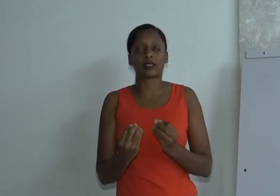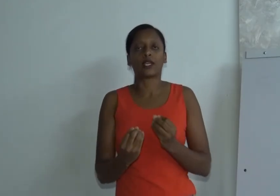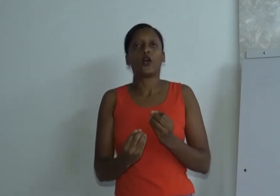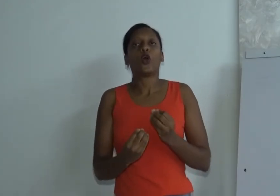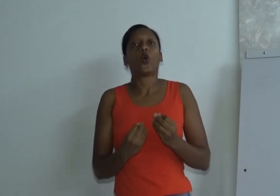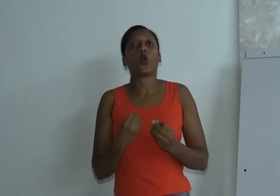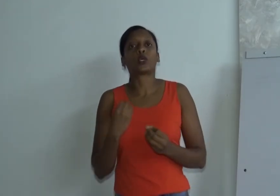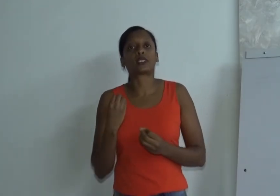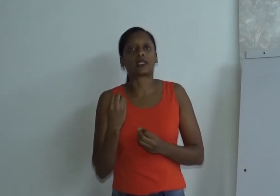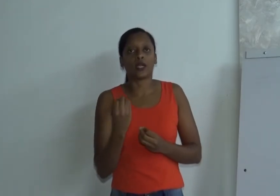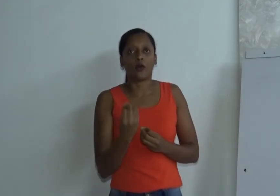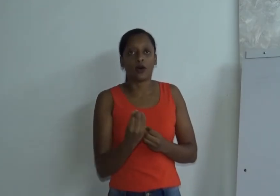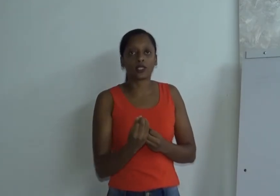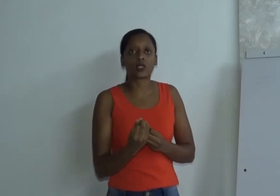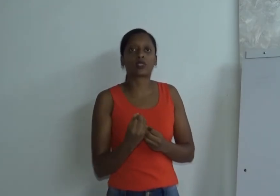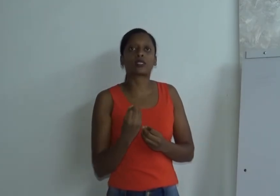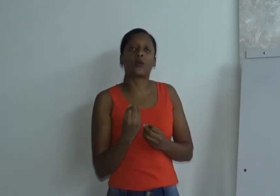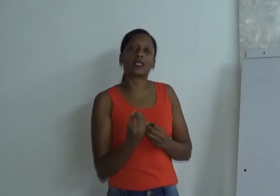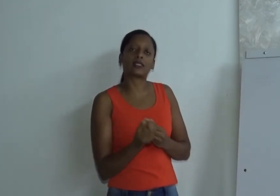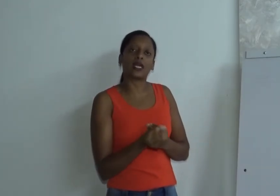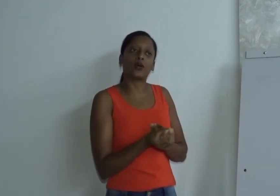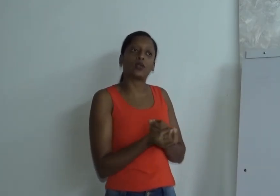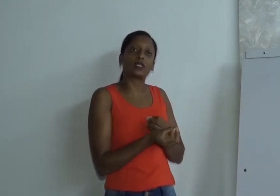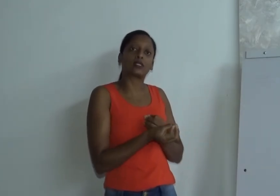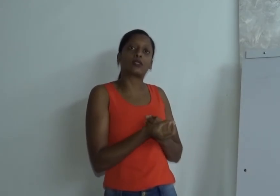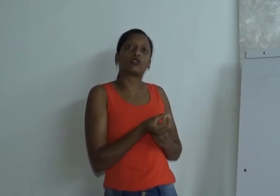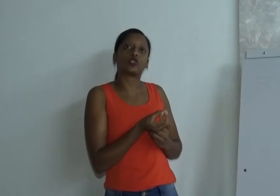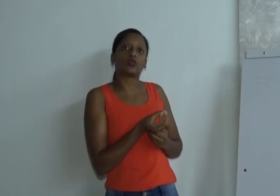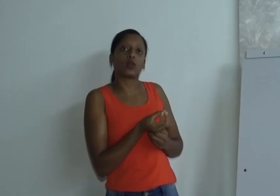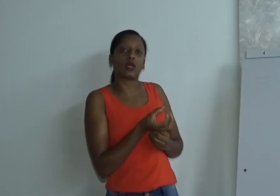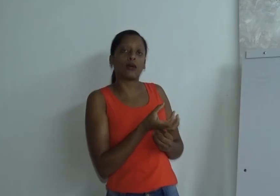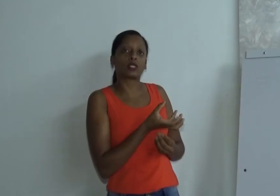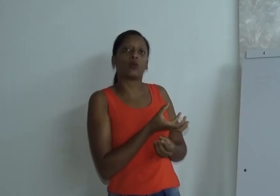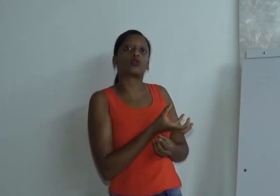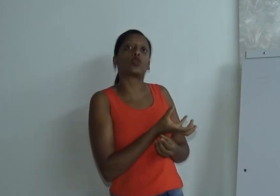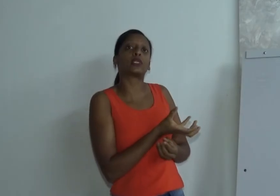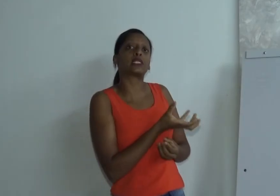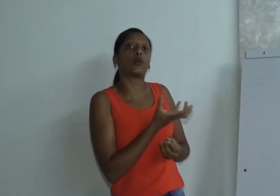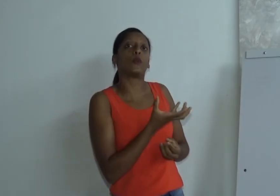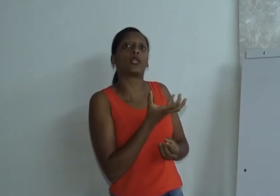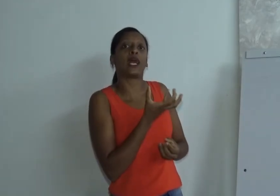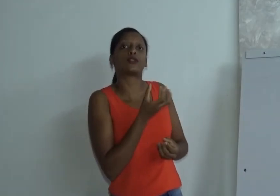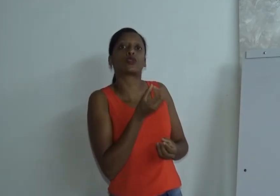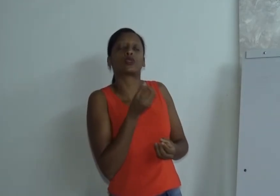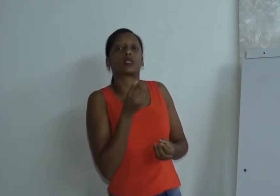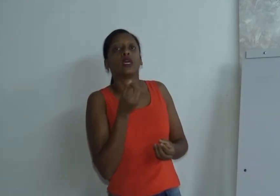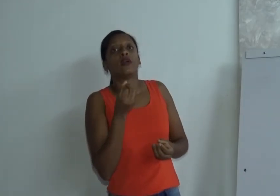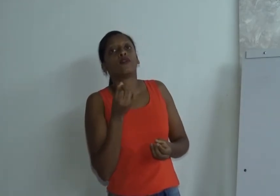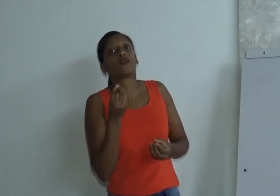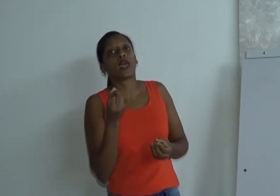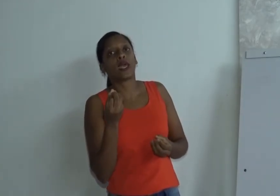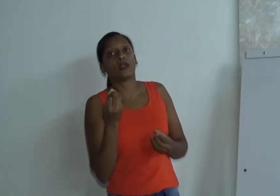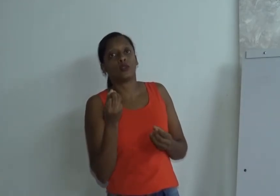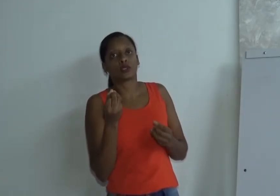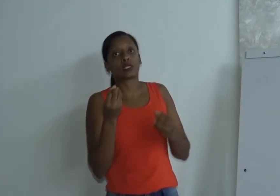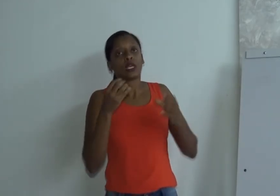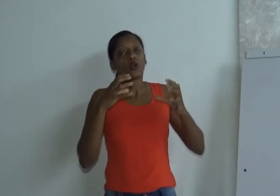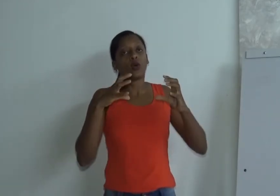jovens. Osteócitos são as células, são os osteoblastos velhos. Quando